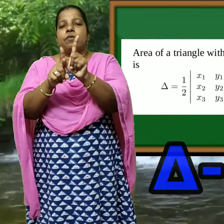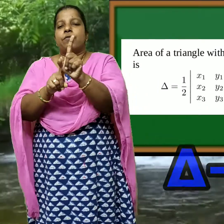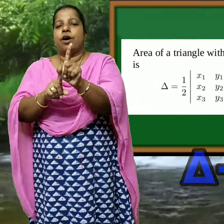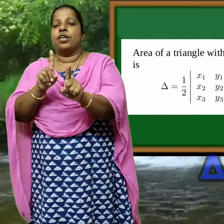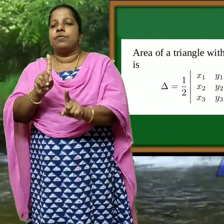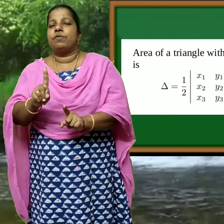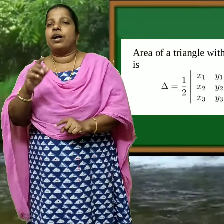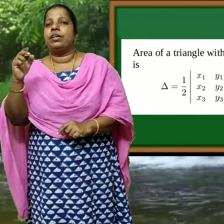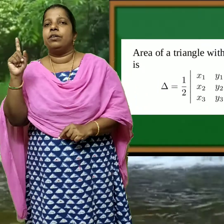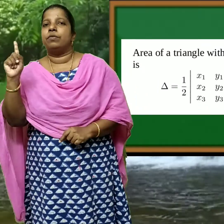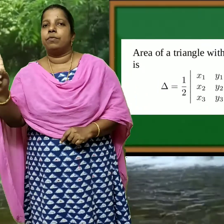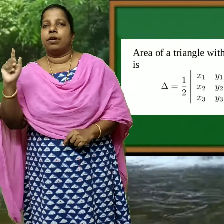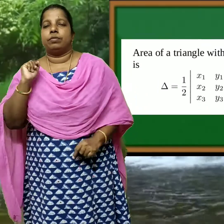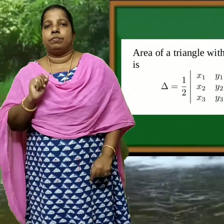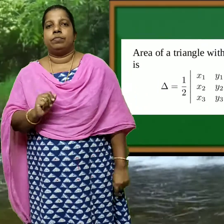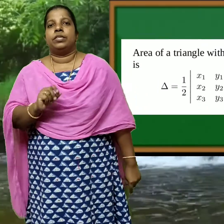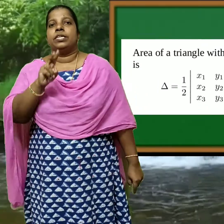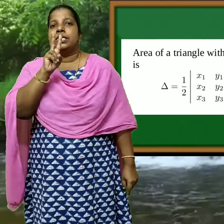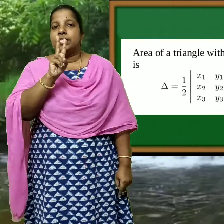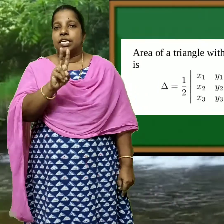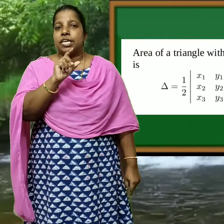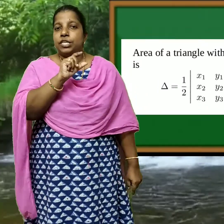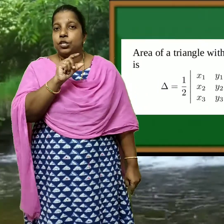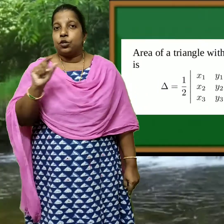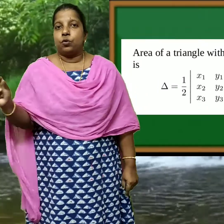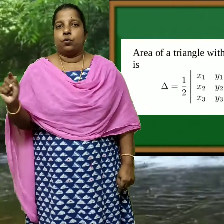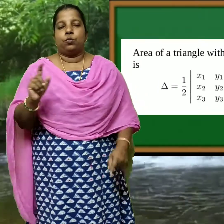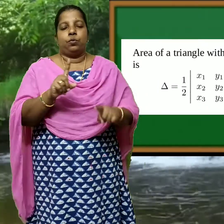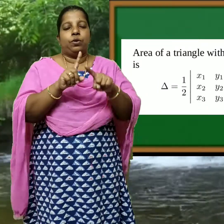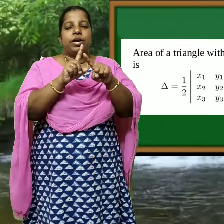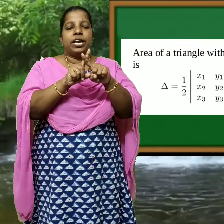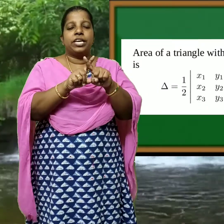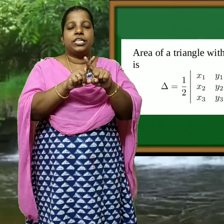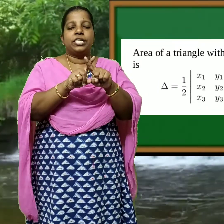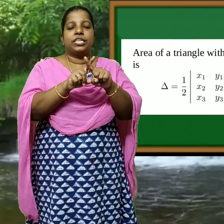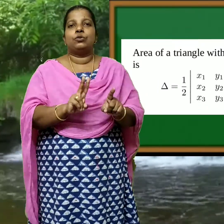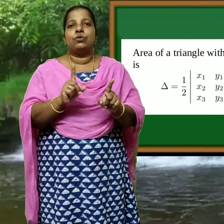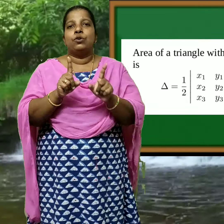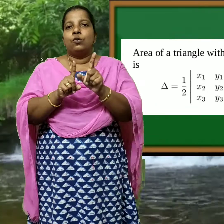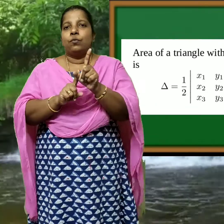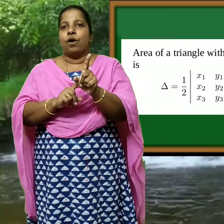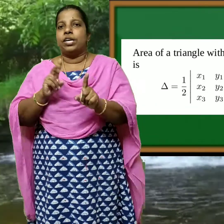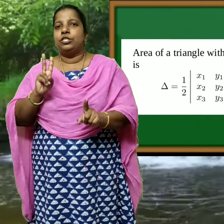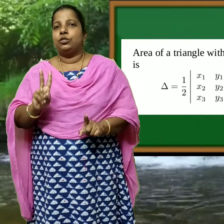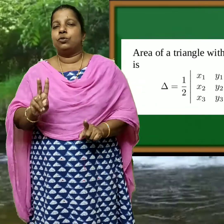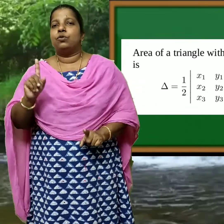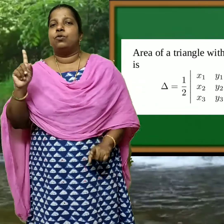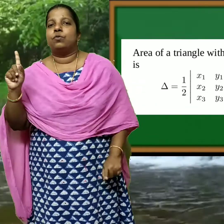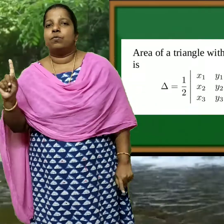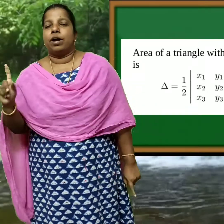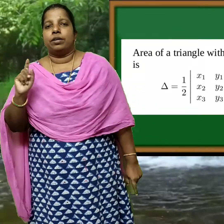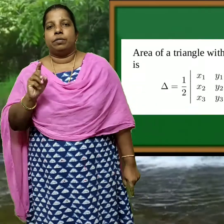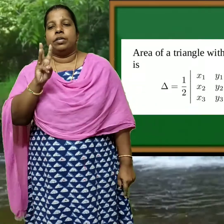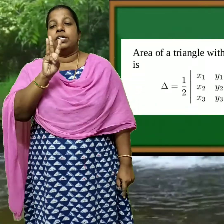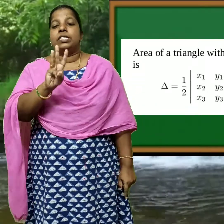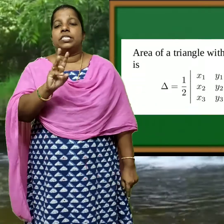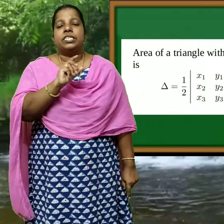H1 Y1 1, second row S2 Y2 1, third